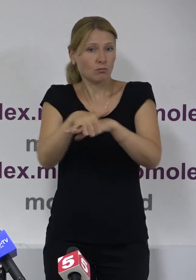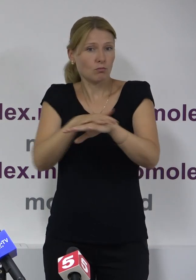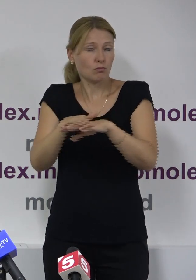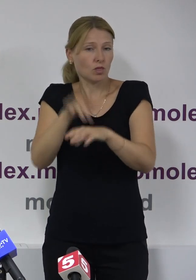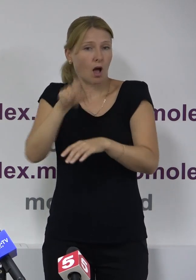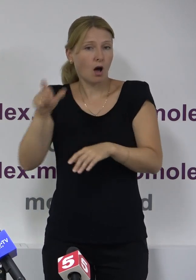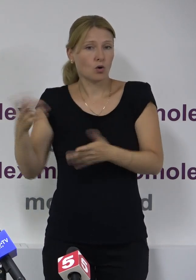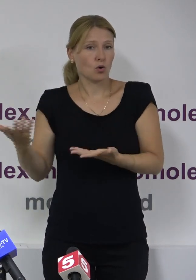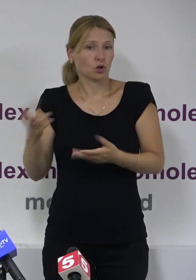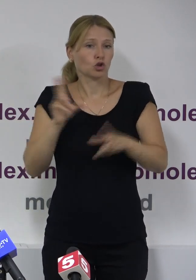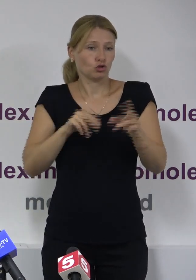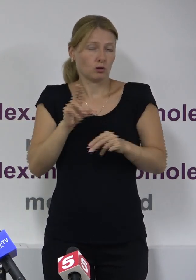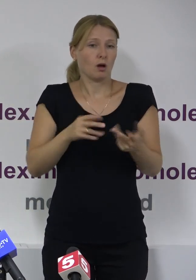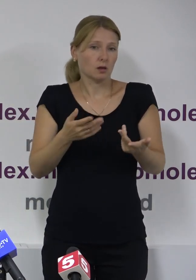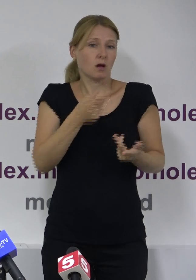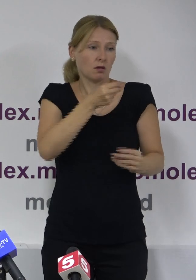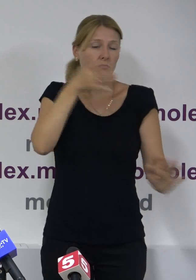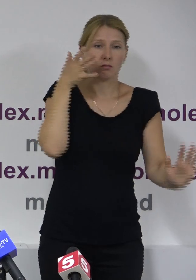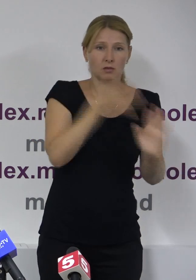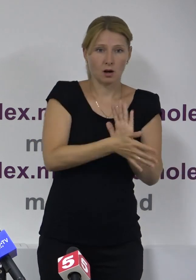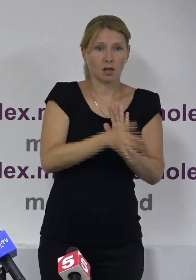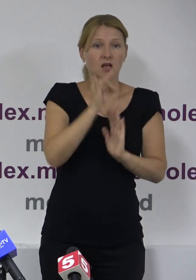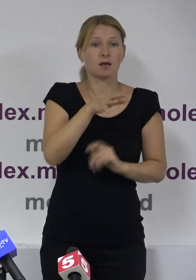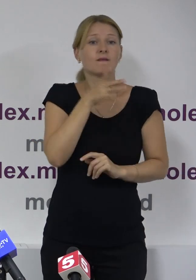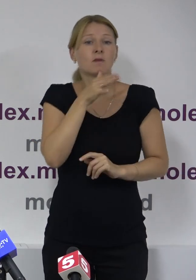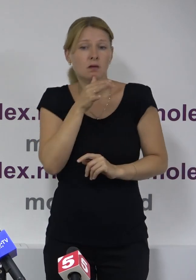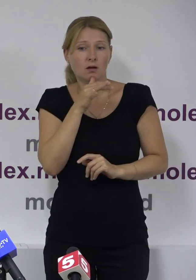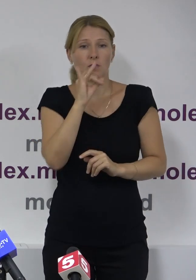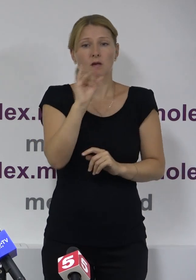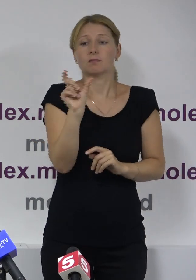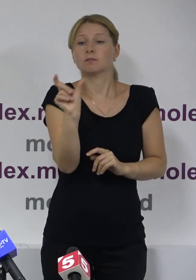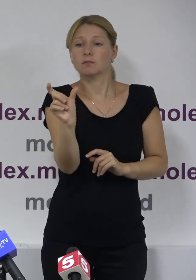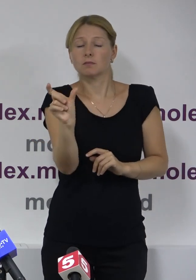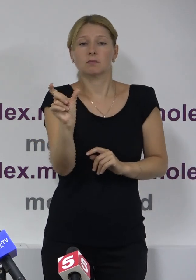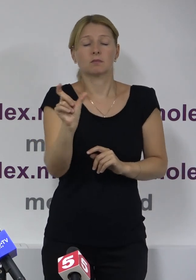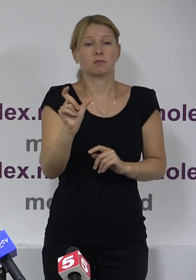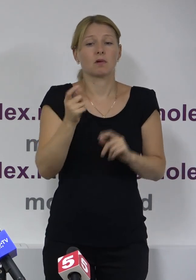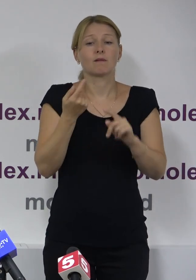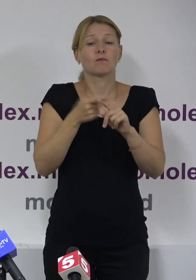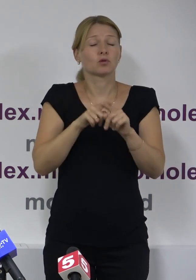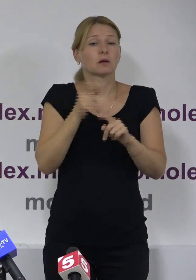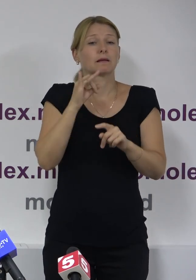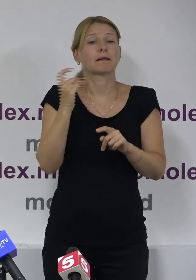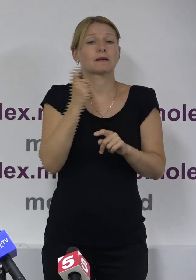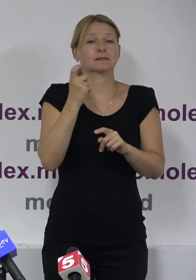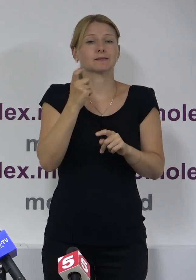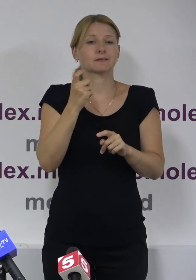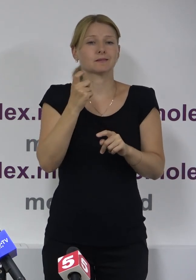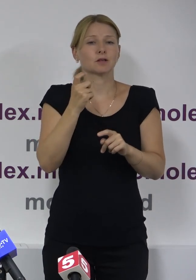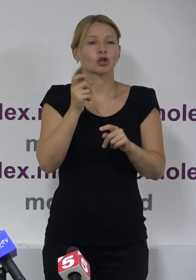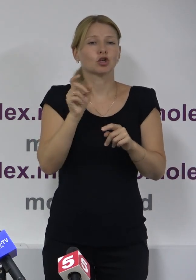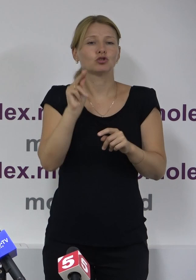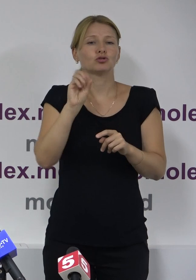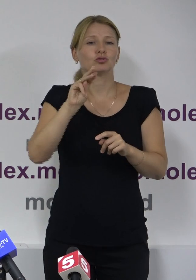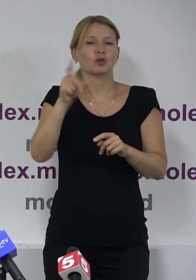și mai mult decât atât, ca timp, ca perioadă, unele din activități sau o parte din activități